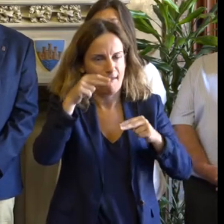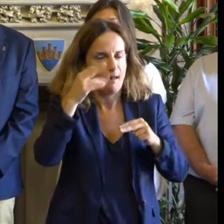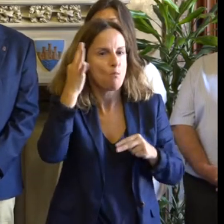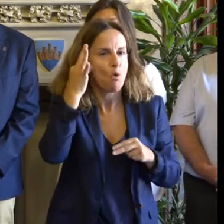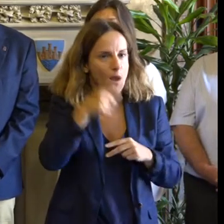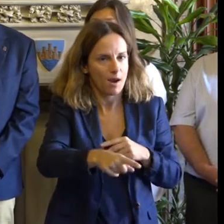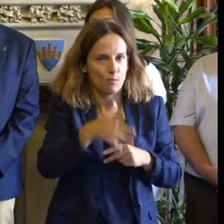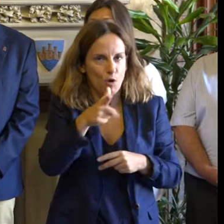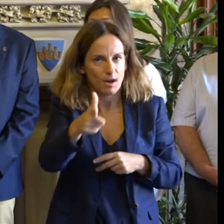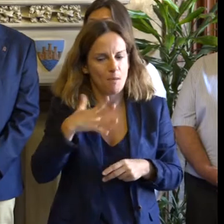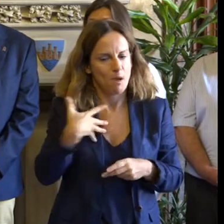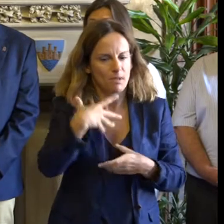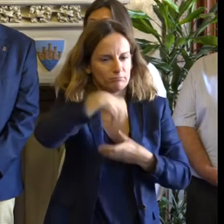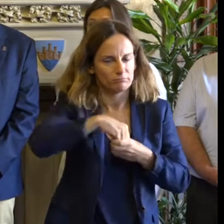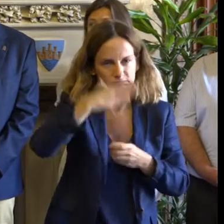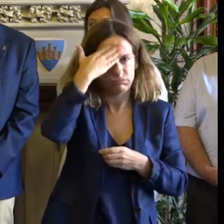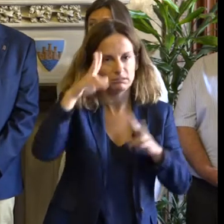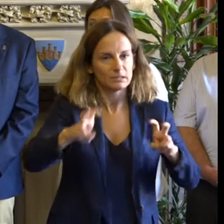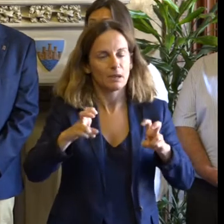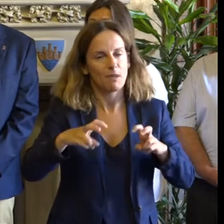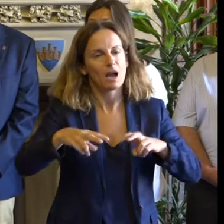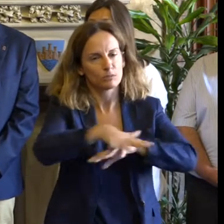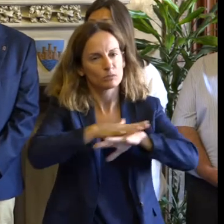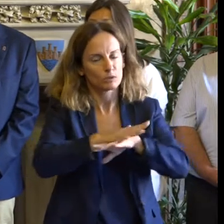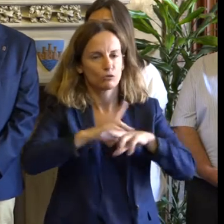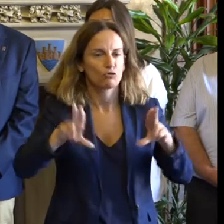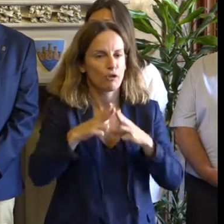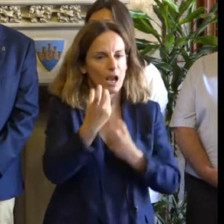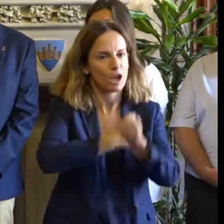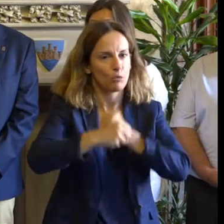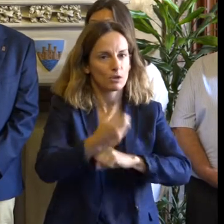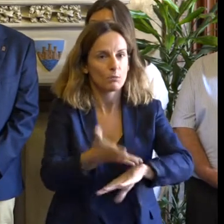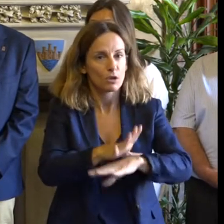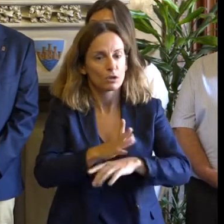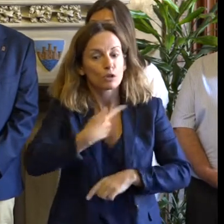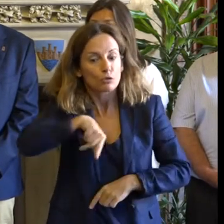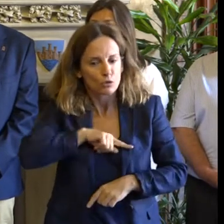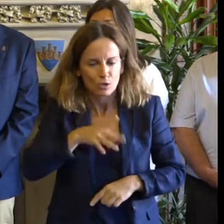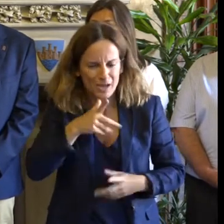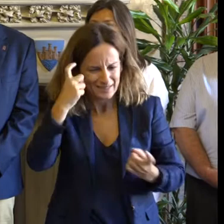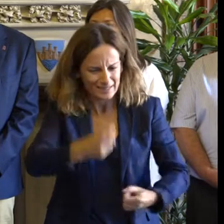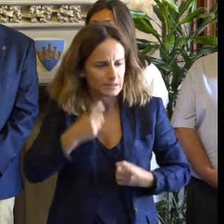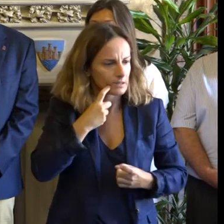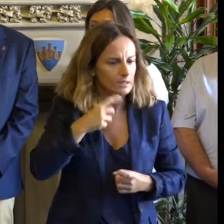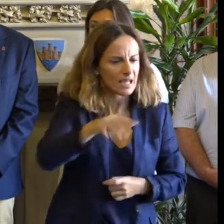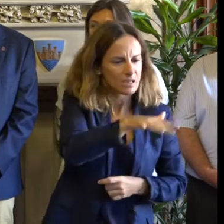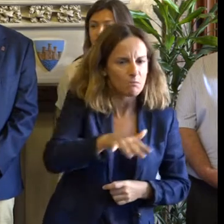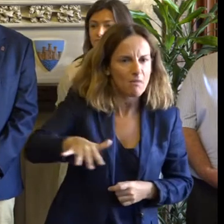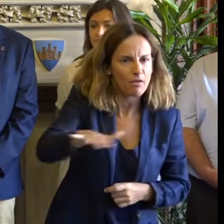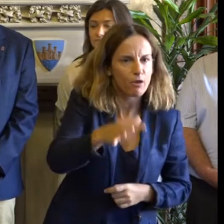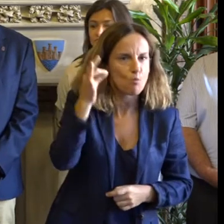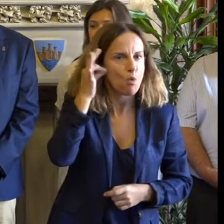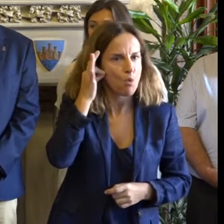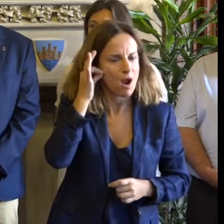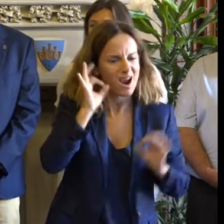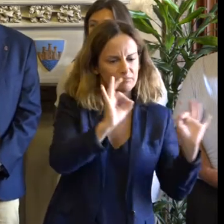i econòmic de Mallorca. Estem dedicant els nostres esforços a desenvolupar els espais de dones a diversos municipis, de forma conjunta amb